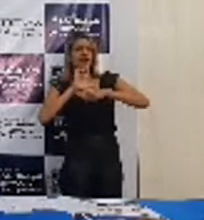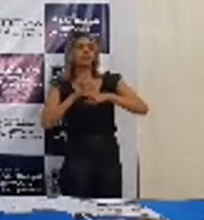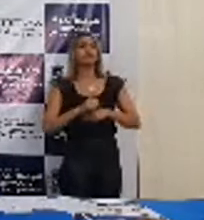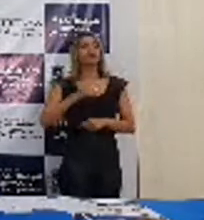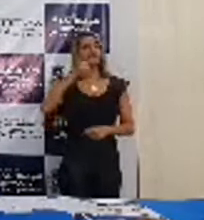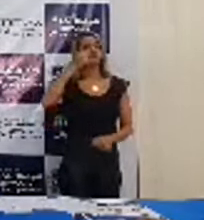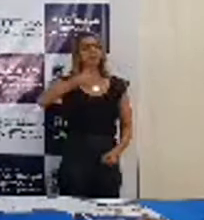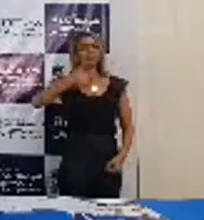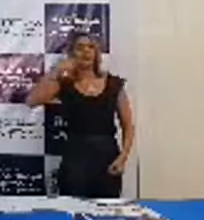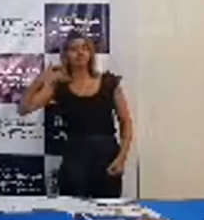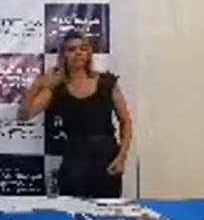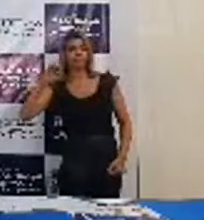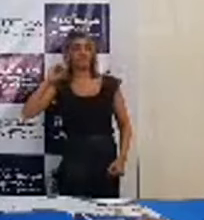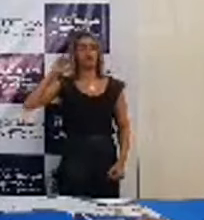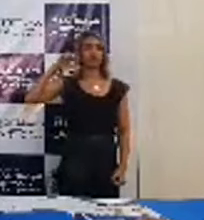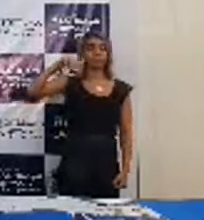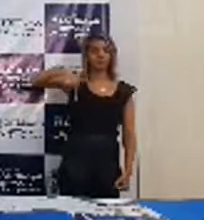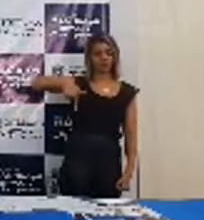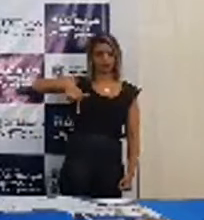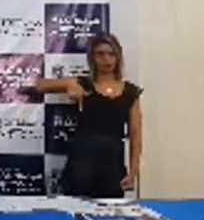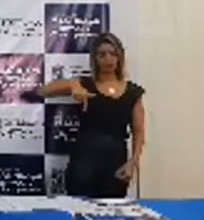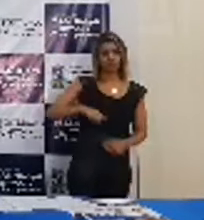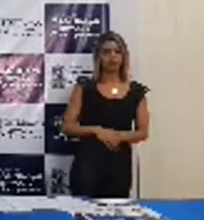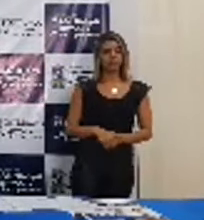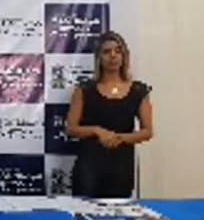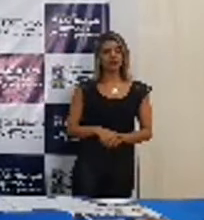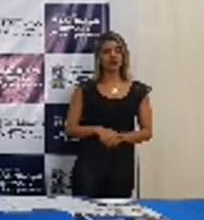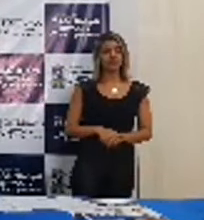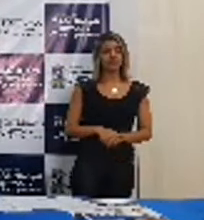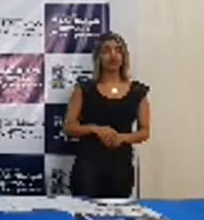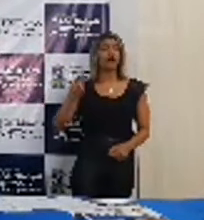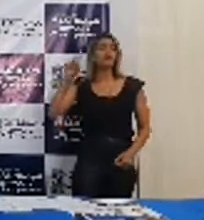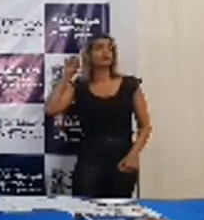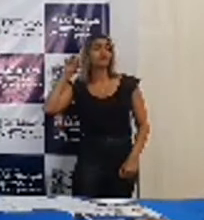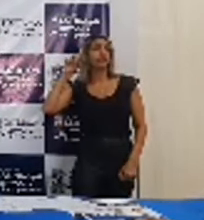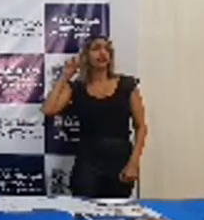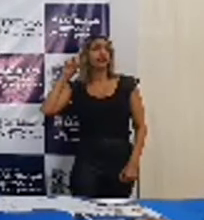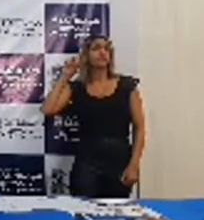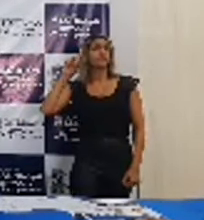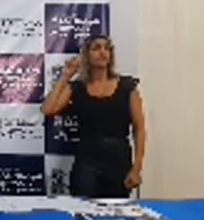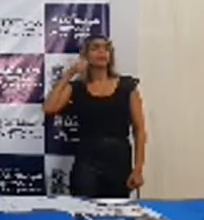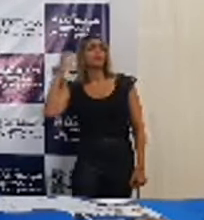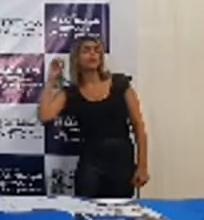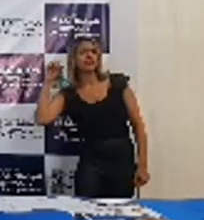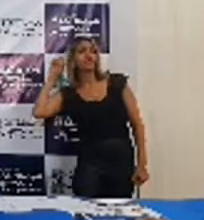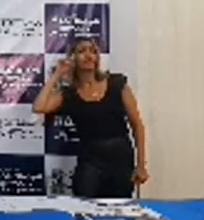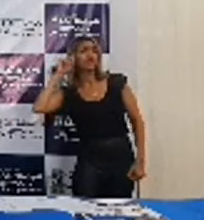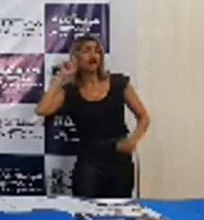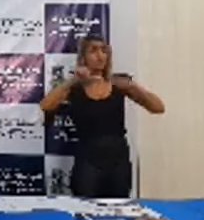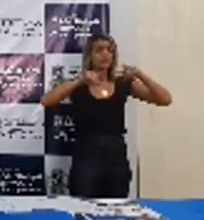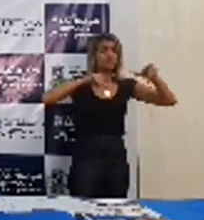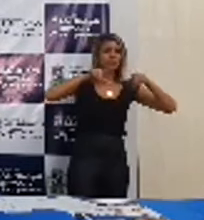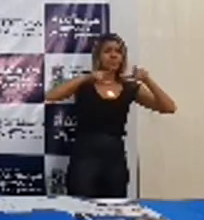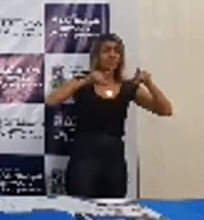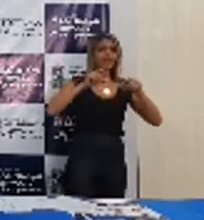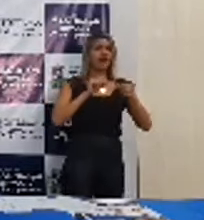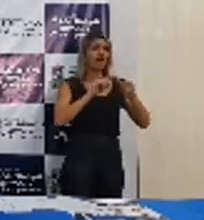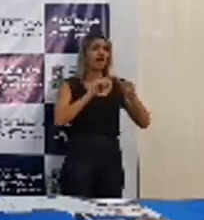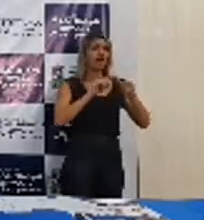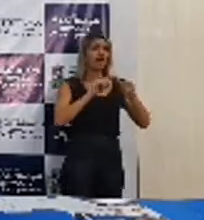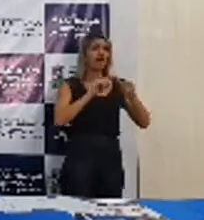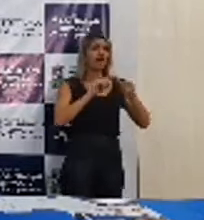semana, esses 10 dias de trabalho, nós vamos fazer uma reanálise da situação, ver como estão os casos no